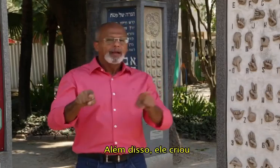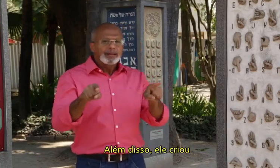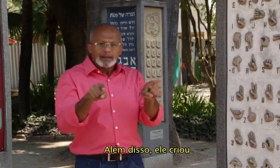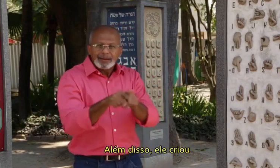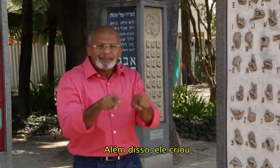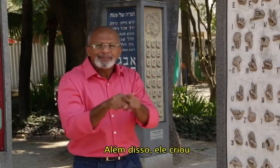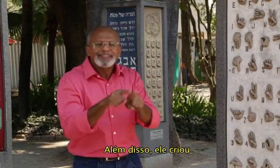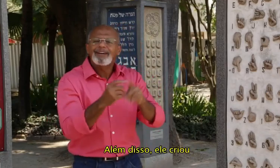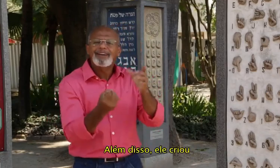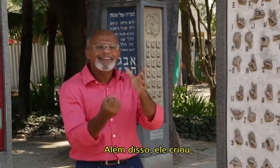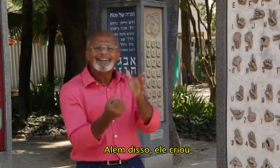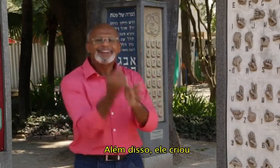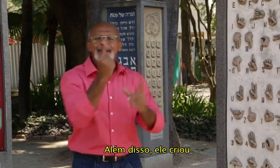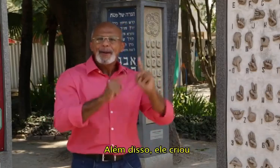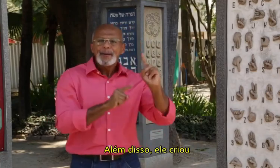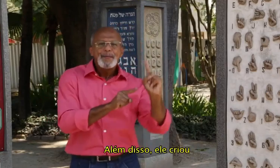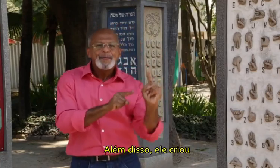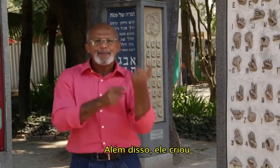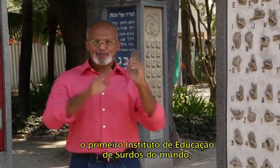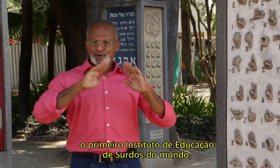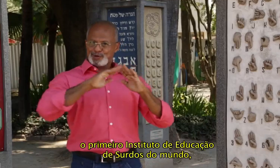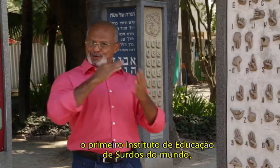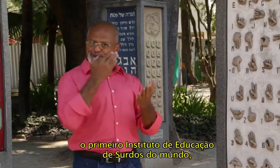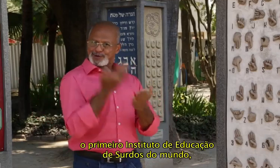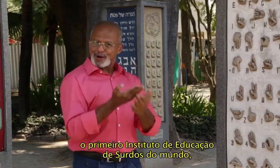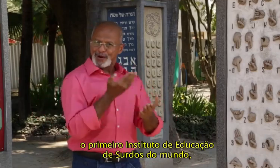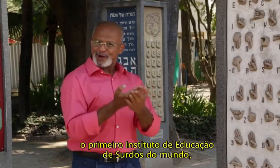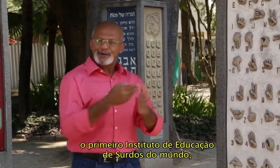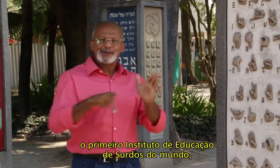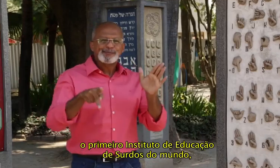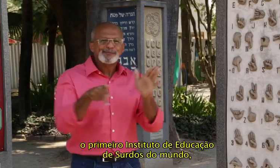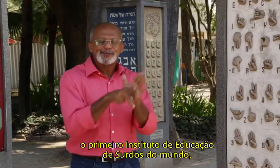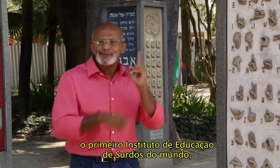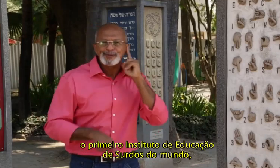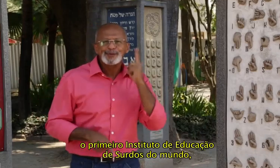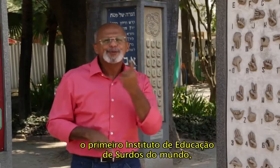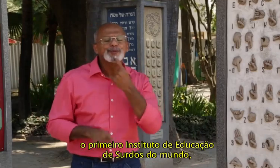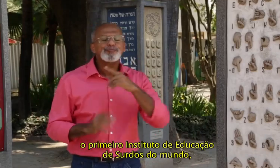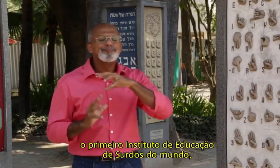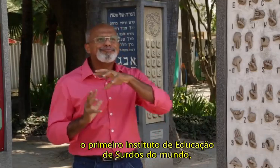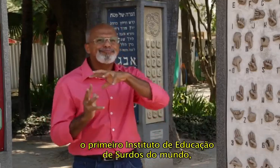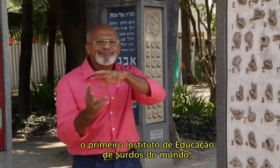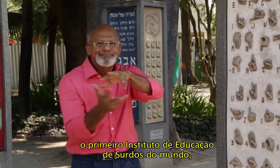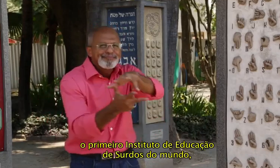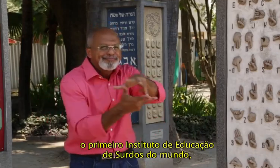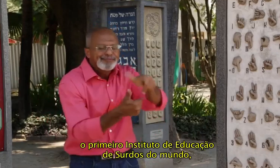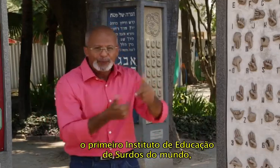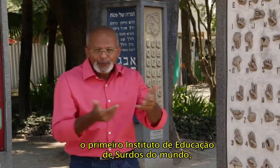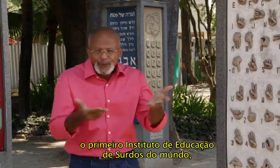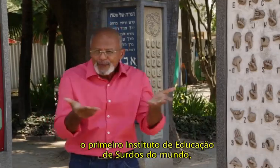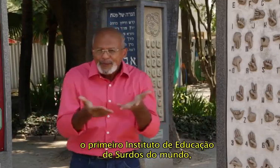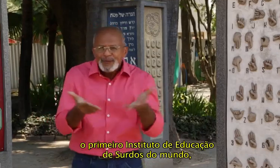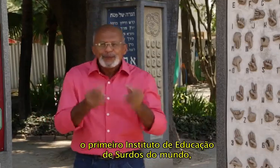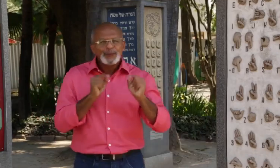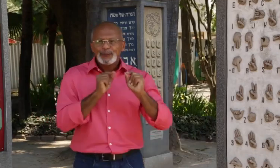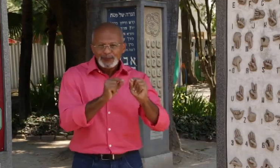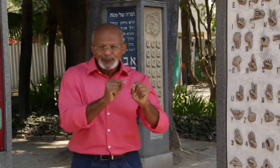Além disso, ele criou o primeiro Instituto de Educação de Surdos do mundo,